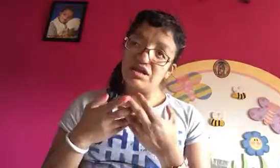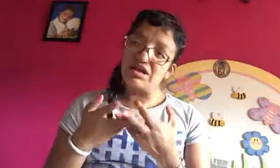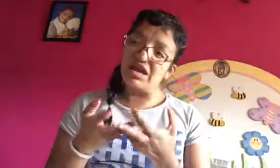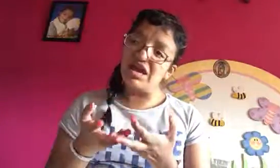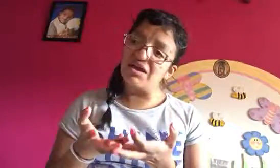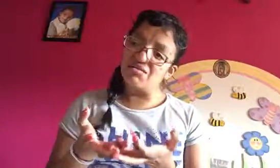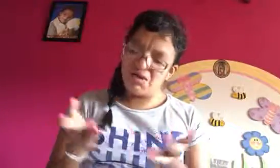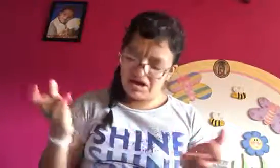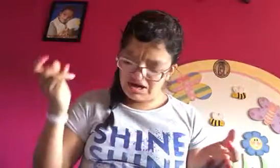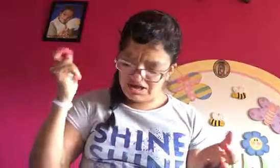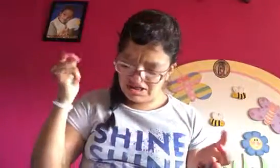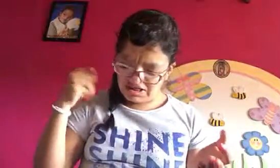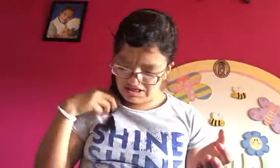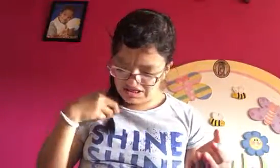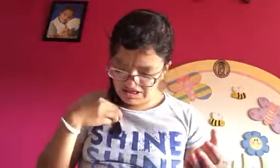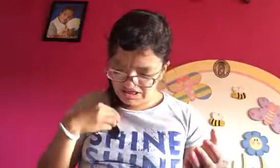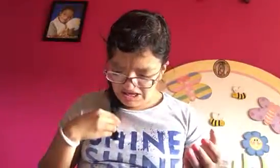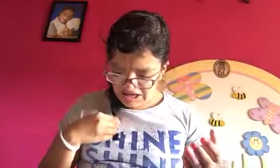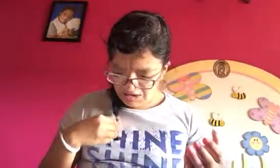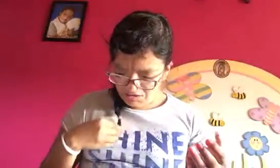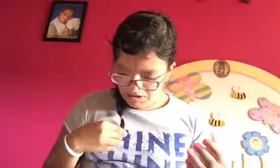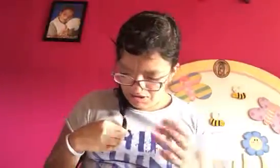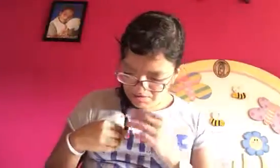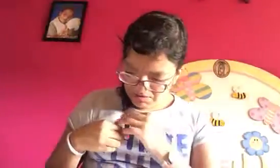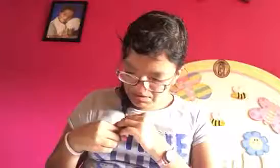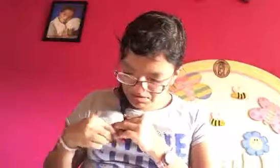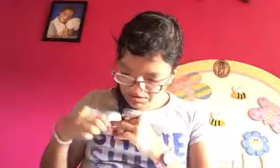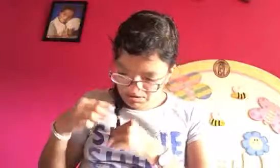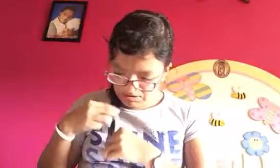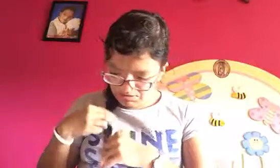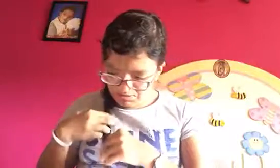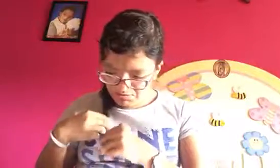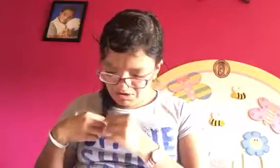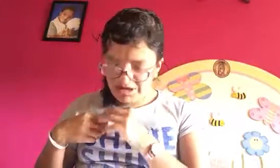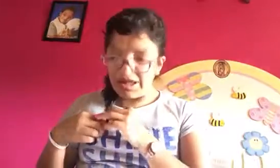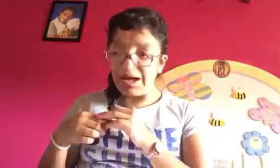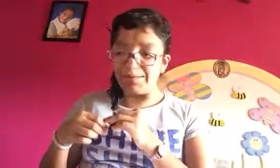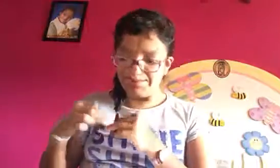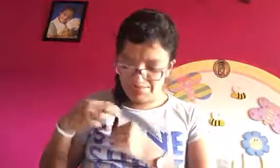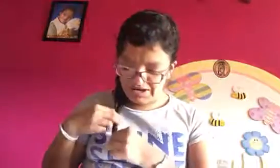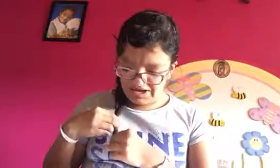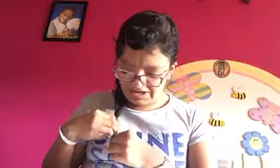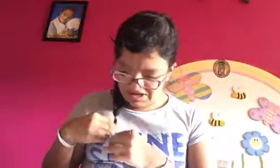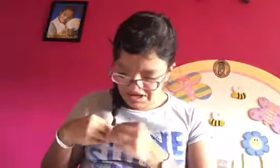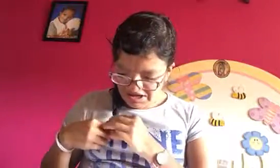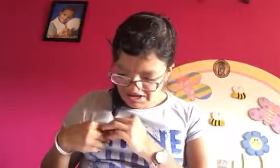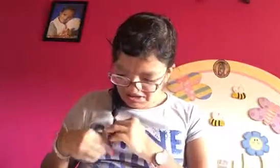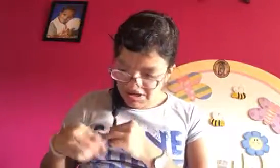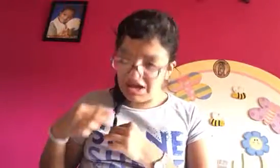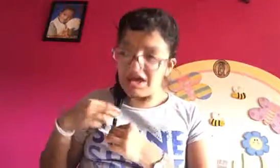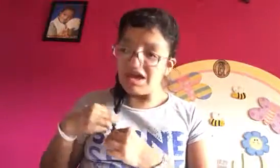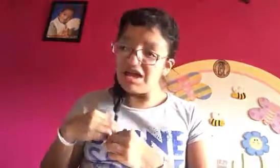sigue igual. No hay mundo que me pueda amar que